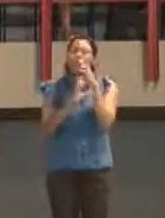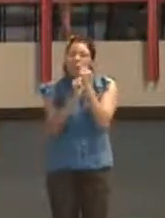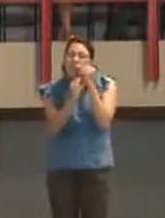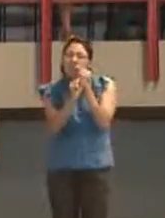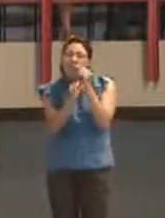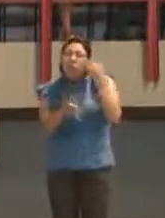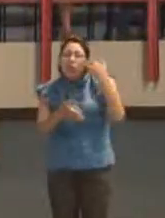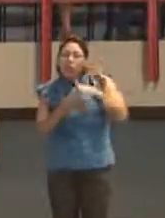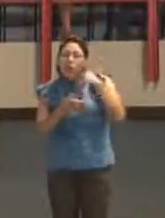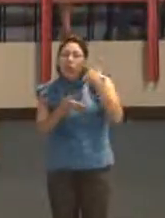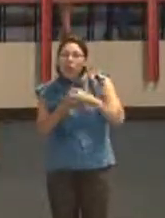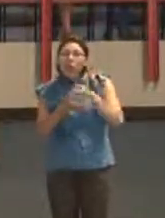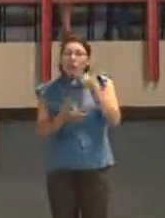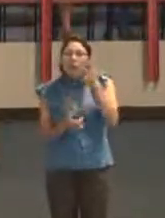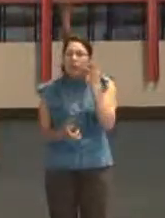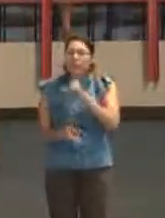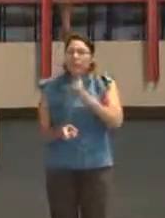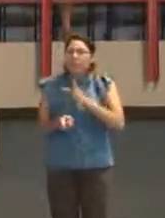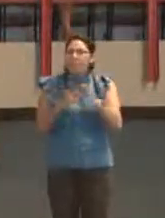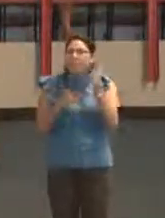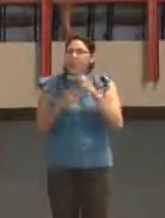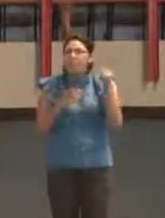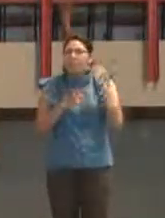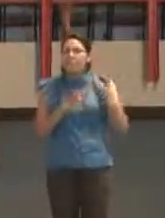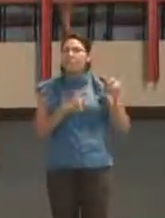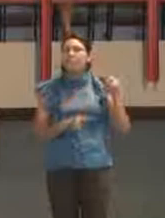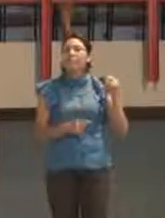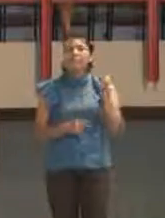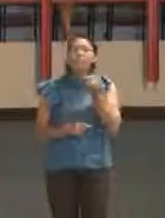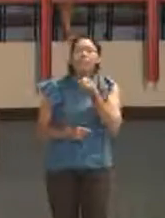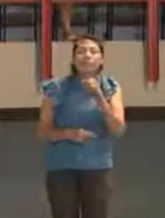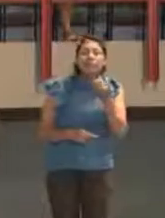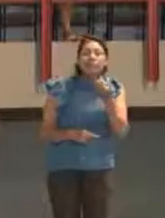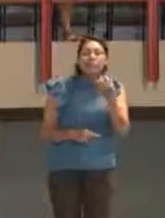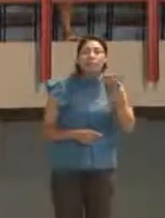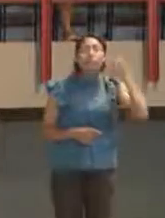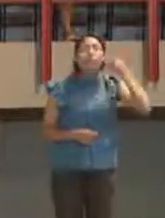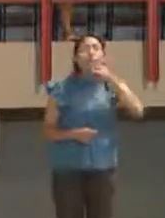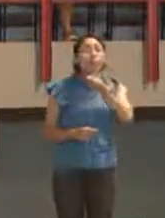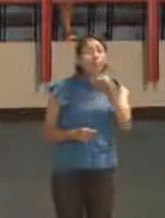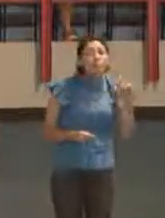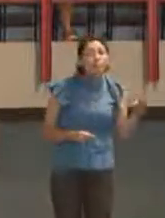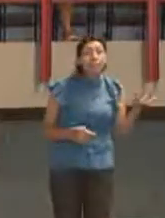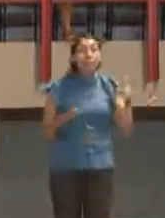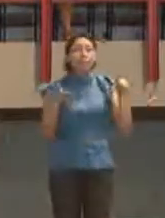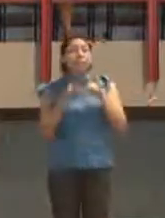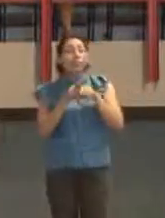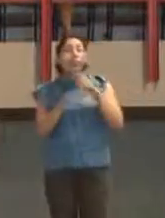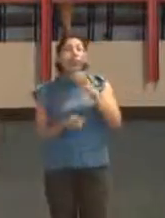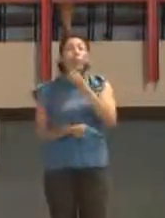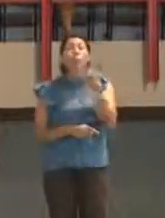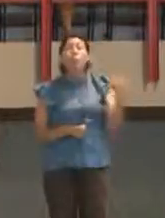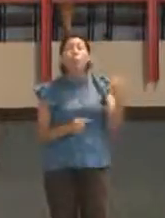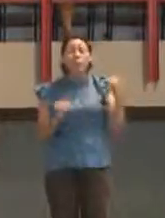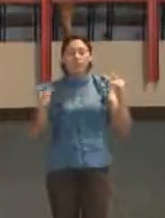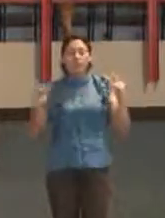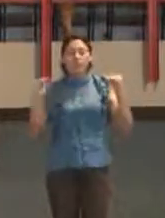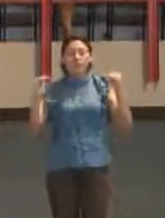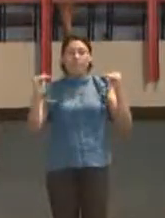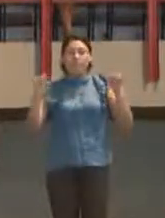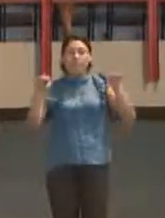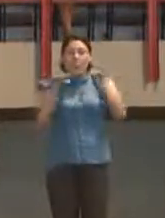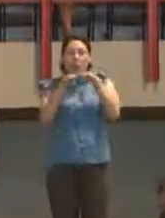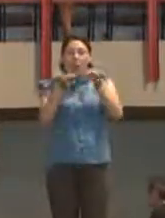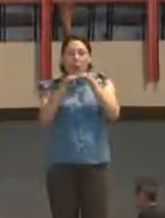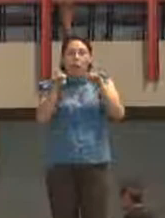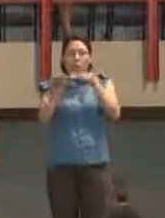quantos jogos ele venceu e quantos jogos ele empatou.